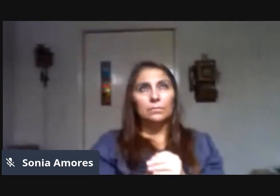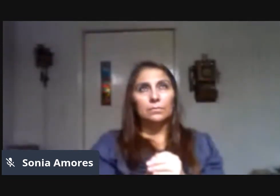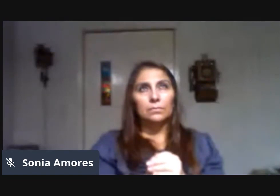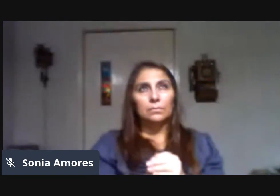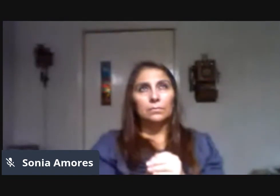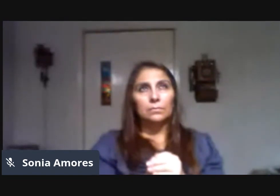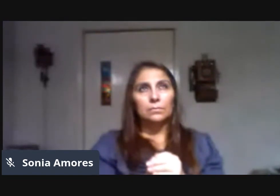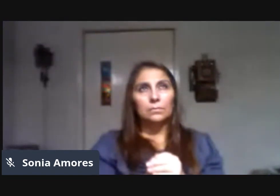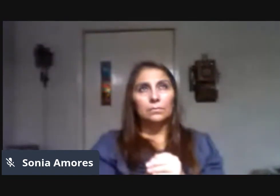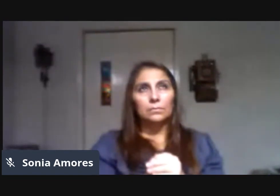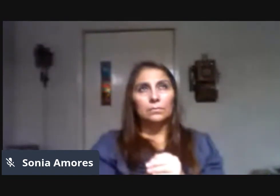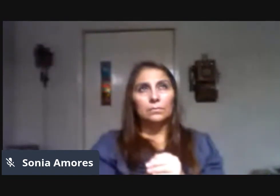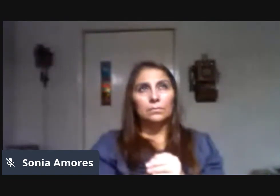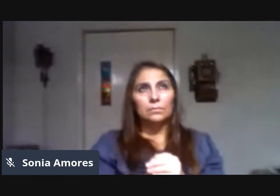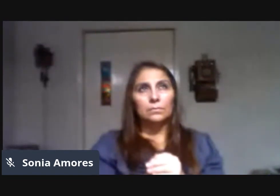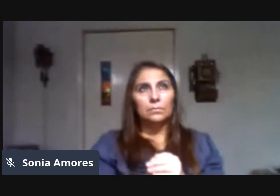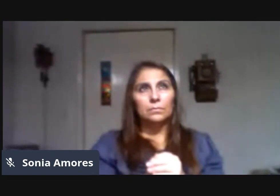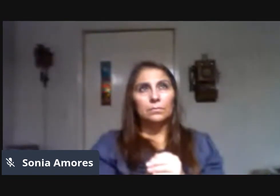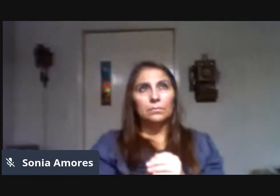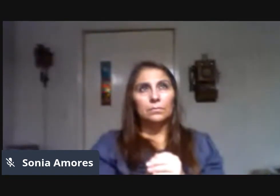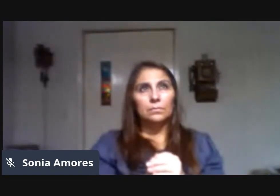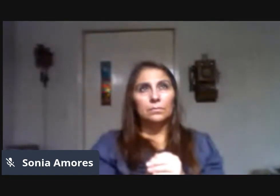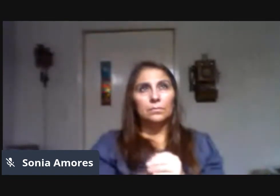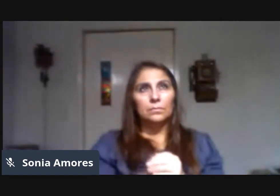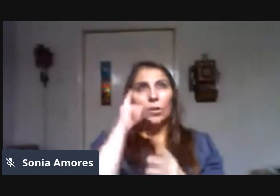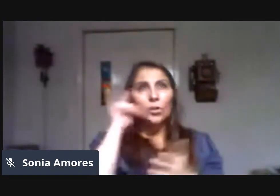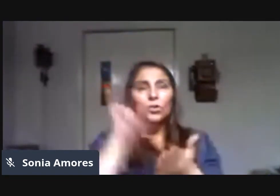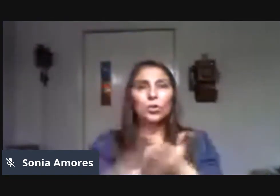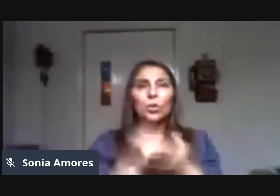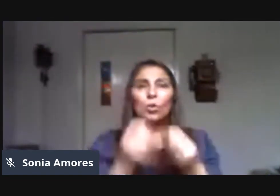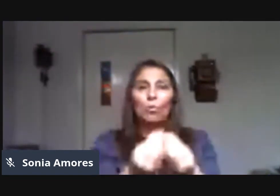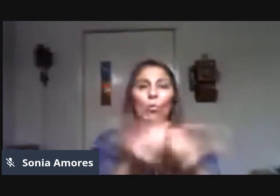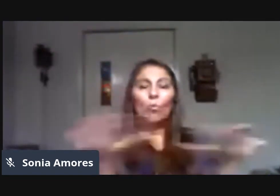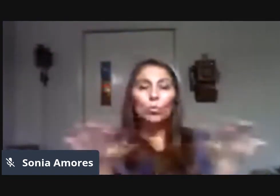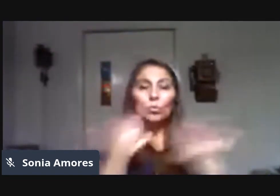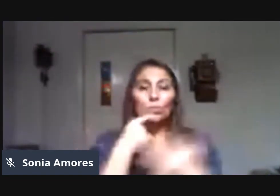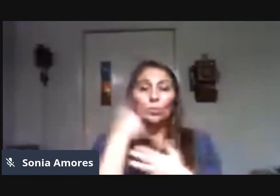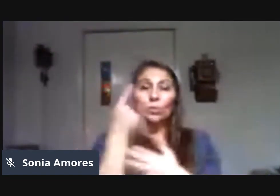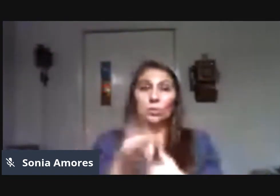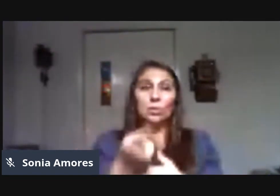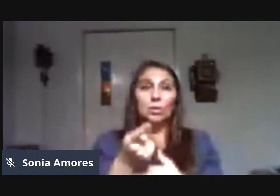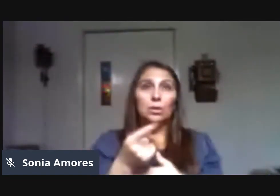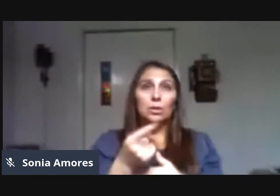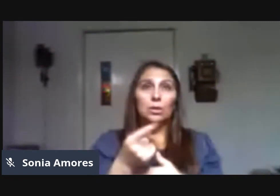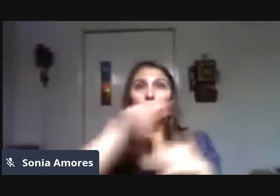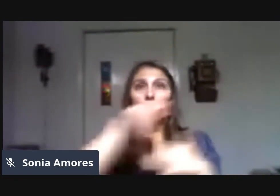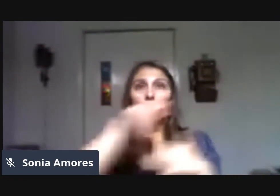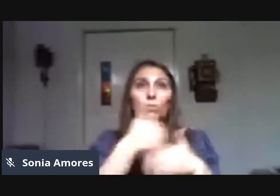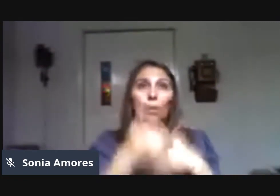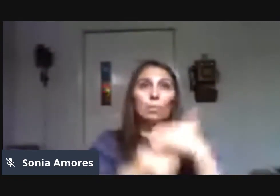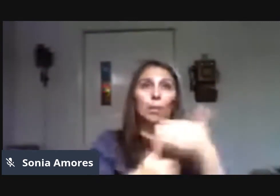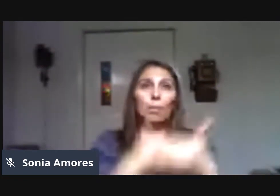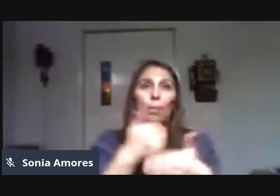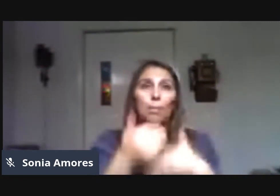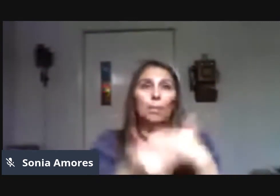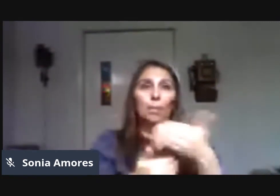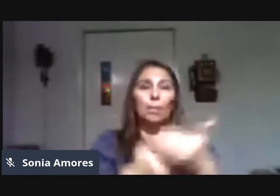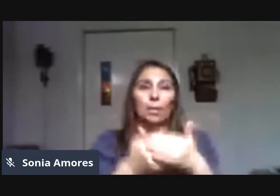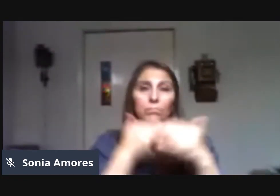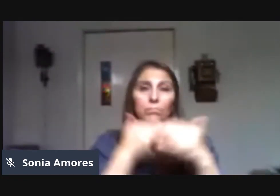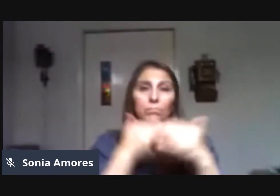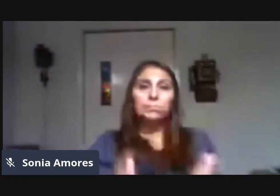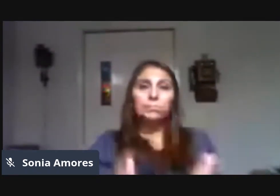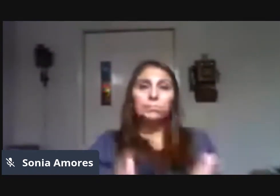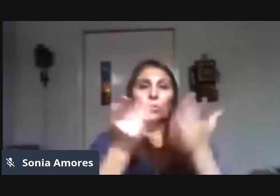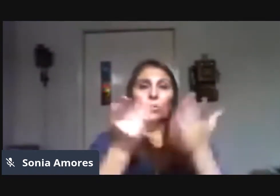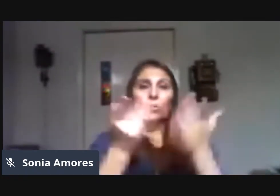dicho varios, no solo acá, sino es lo que venimos alimentando también en la universidad y en los diálogos